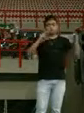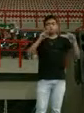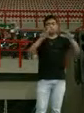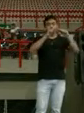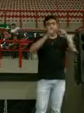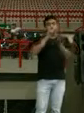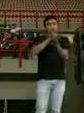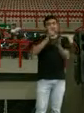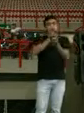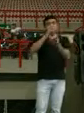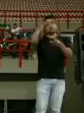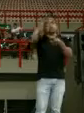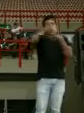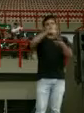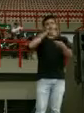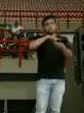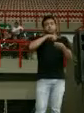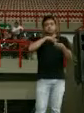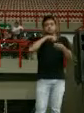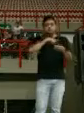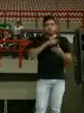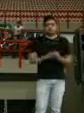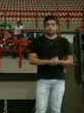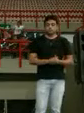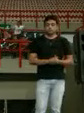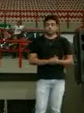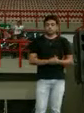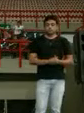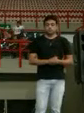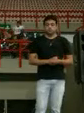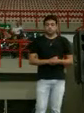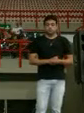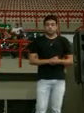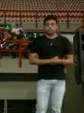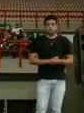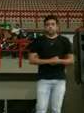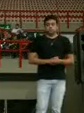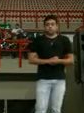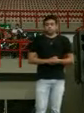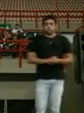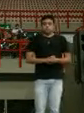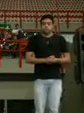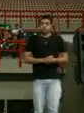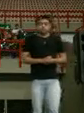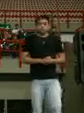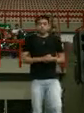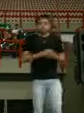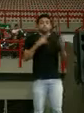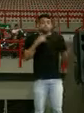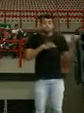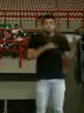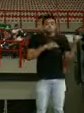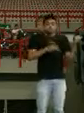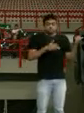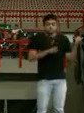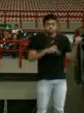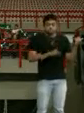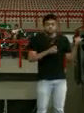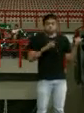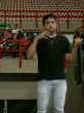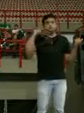é um assunto que sempre tem caído na parte de acústica. Diz assim: o violão,